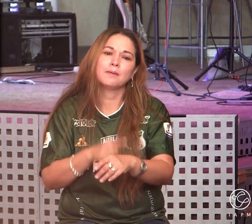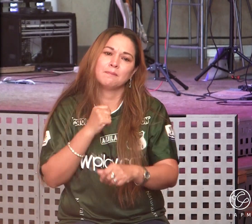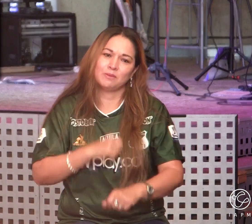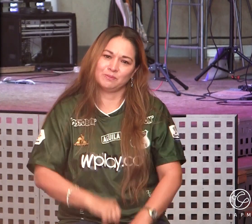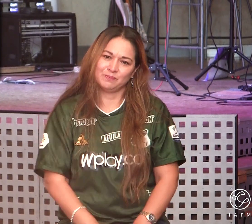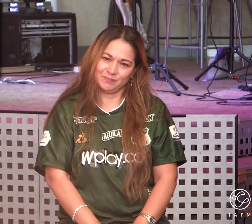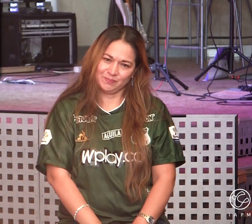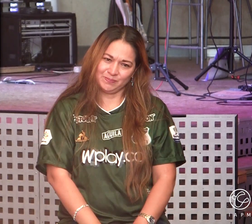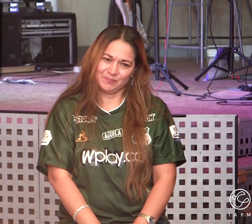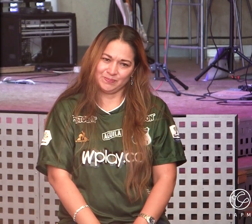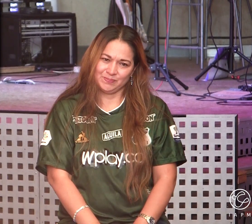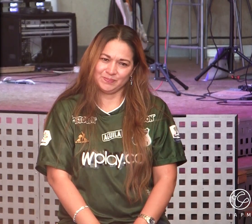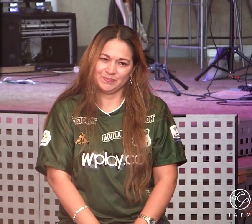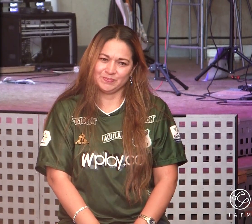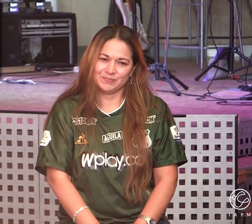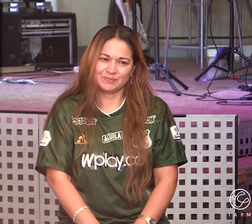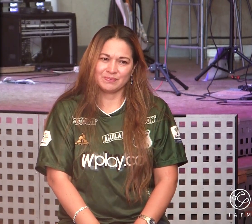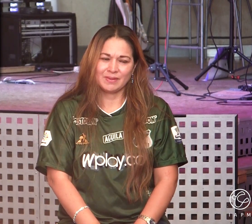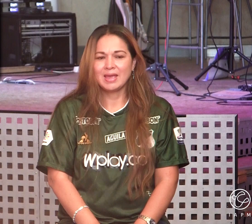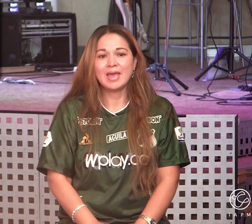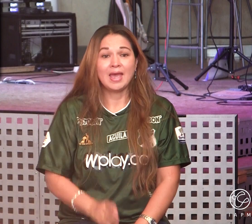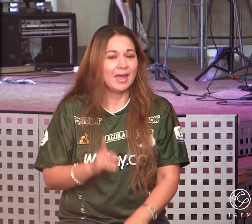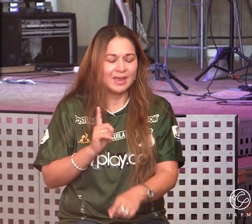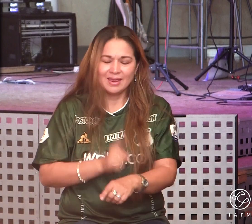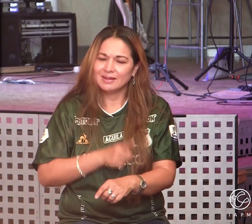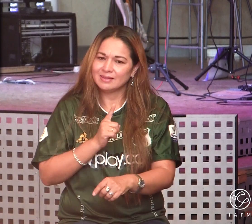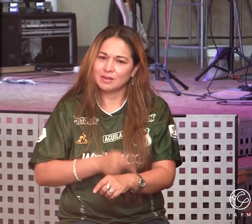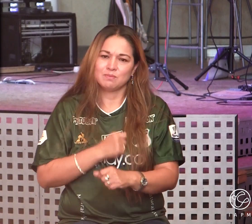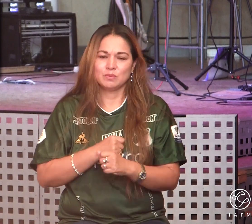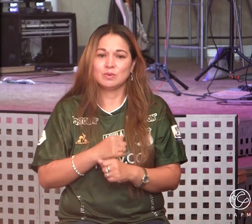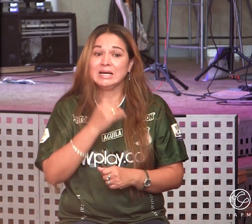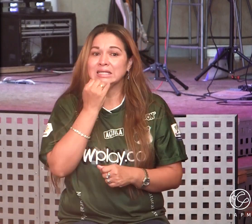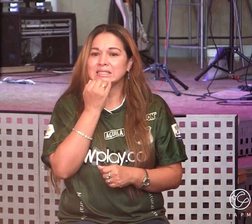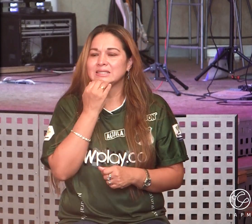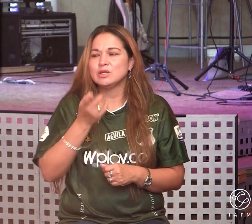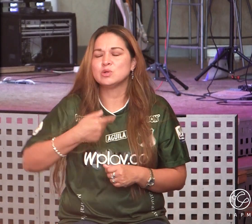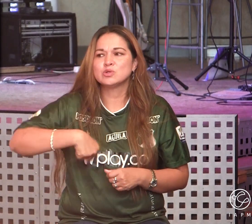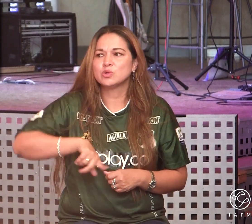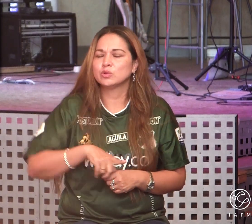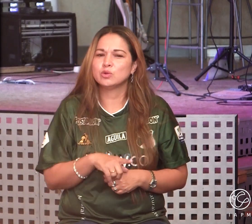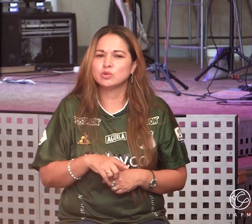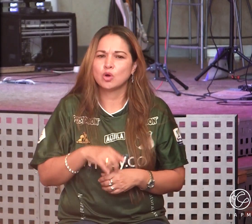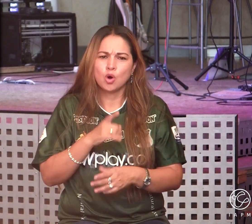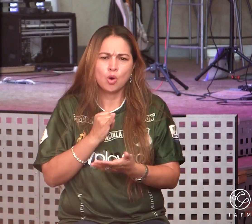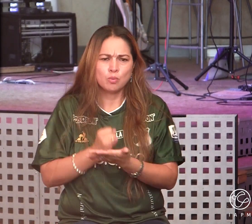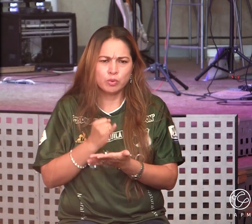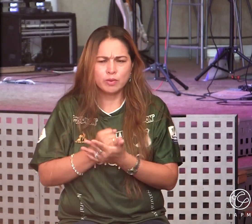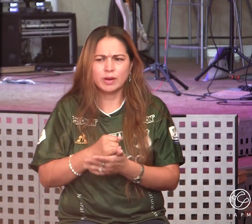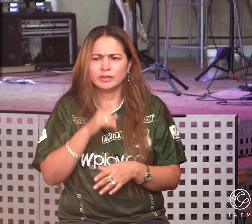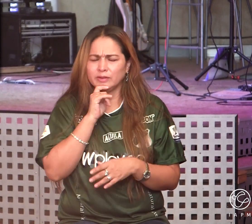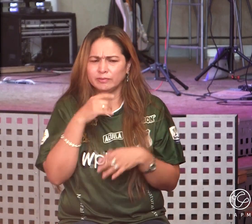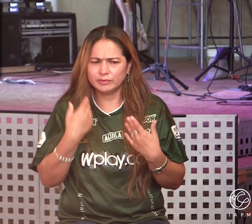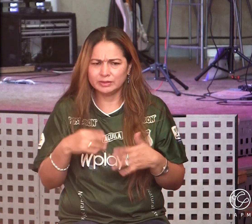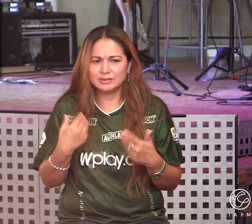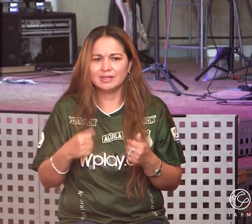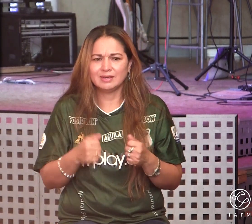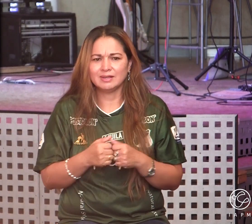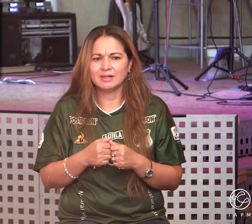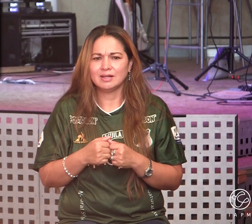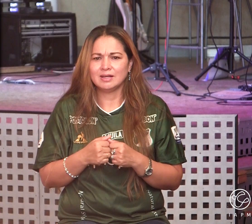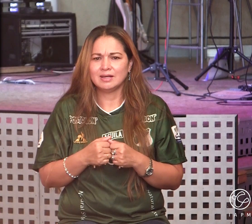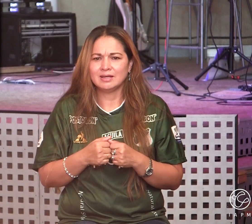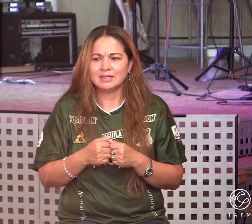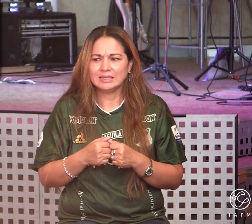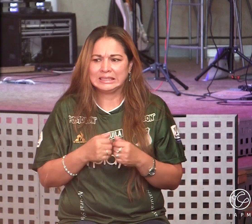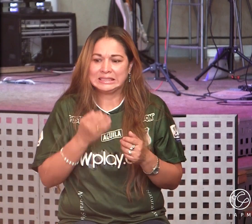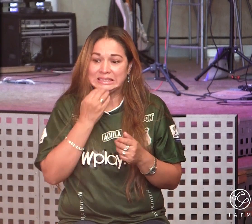rigor que al menor descuido sí estamos en declive. Alguna vez me pidieron, celebramos en nuestra comunidad en